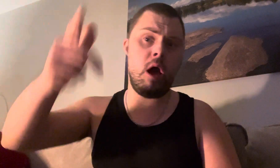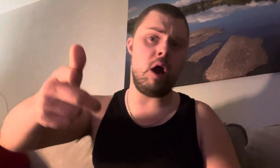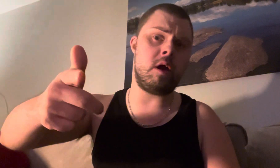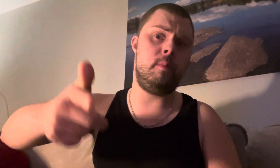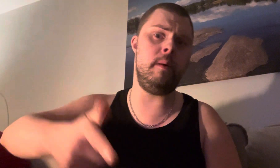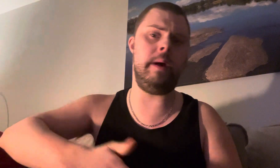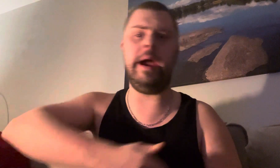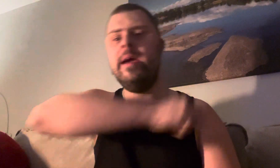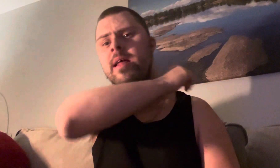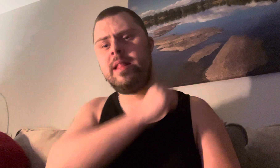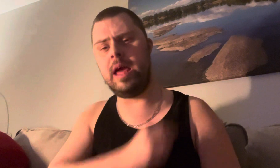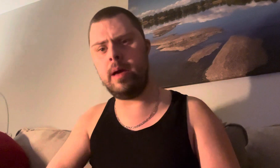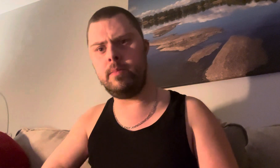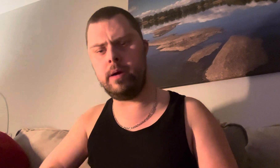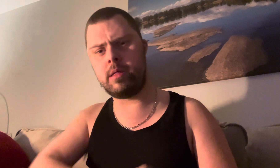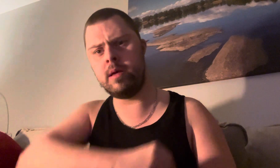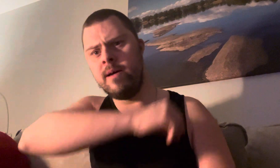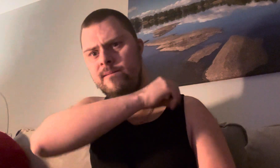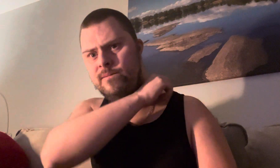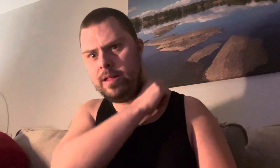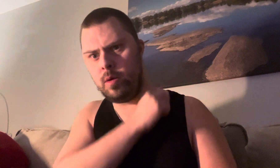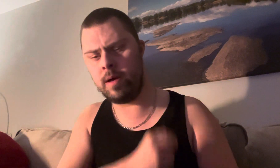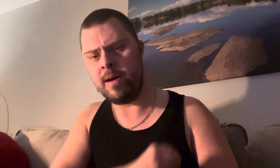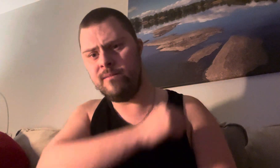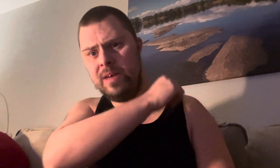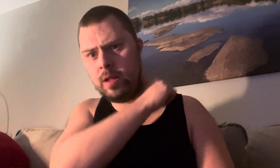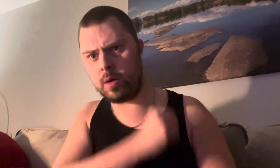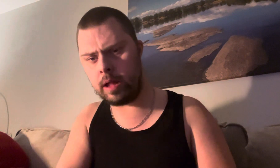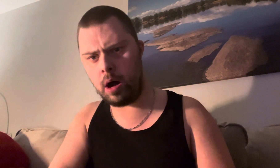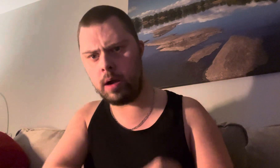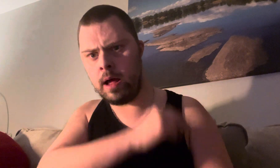Sök på mig Timmys videokanal